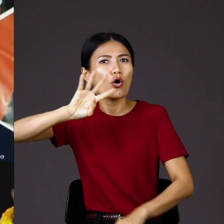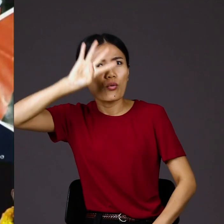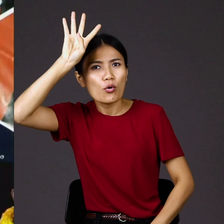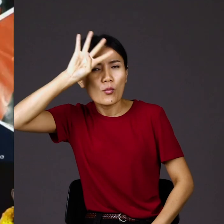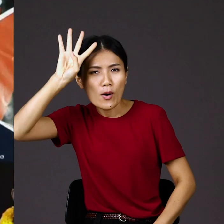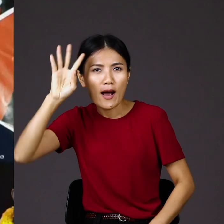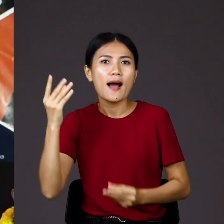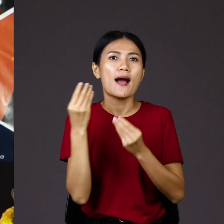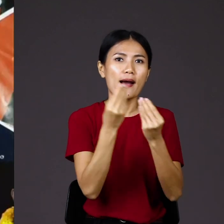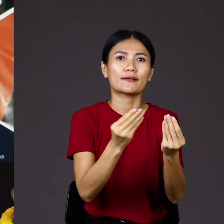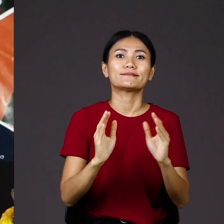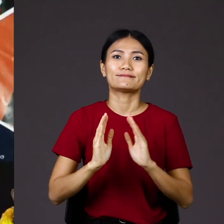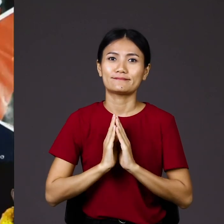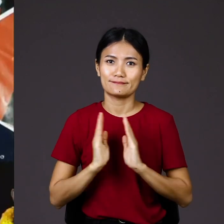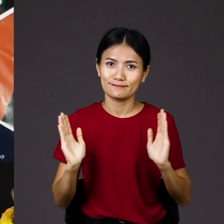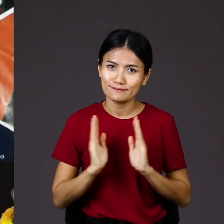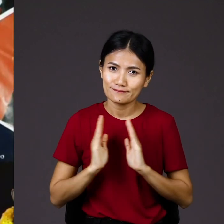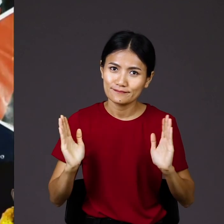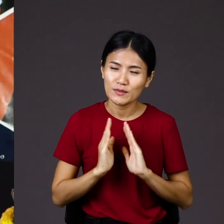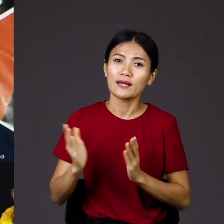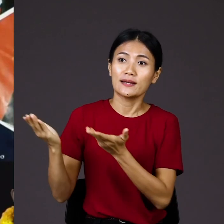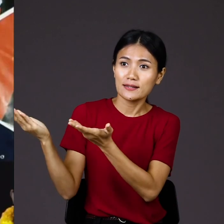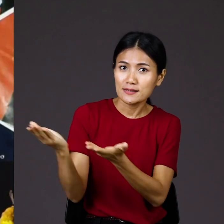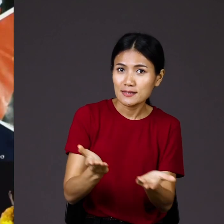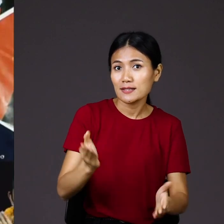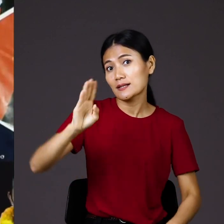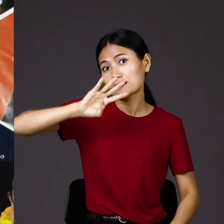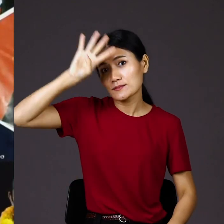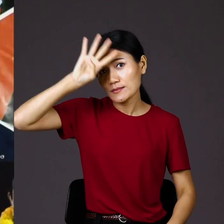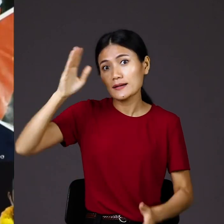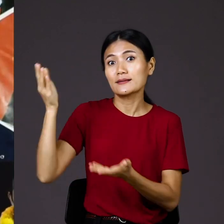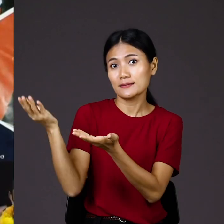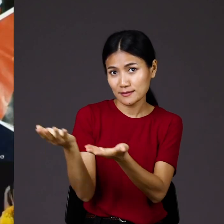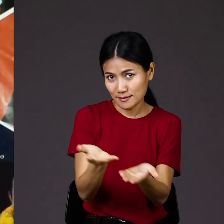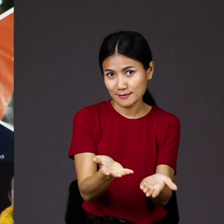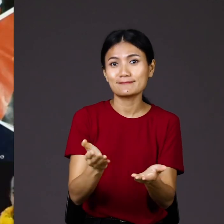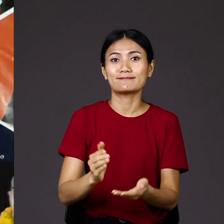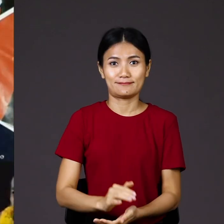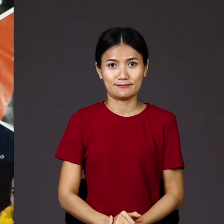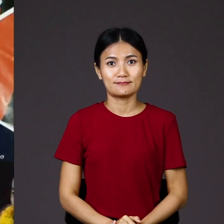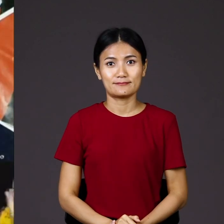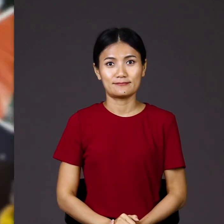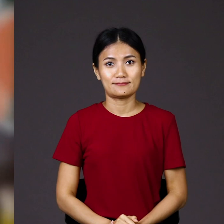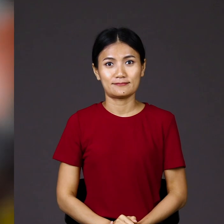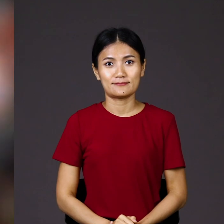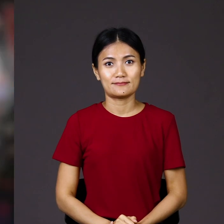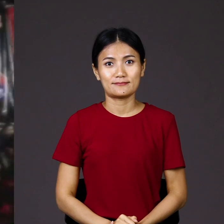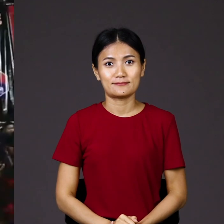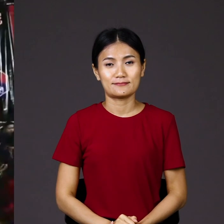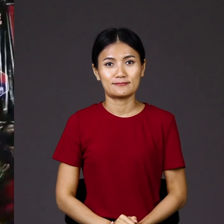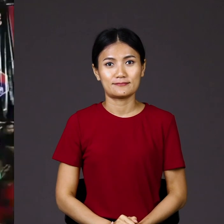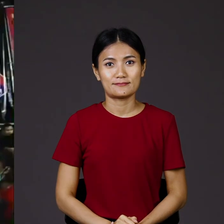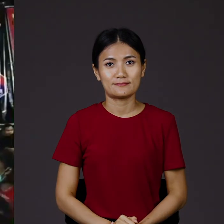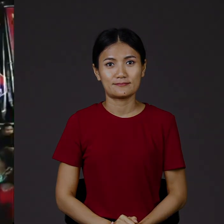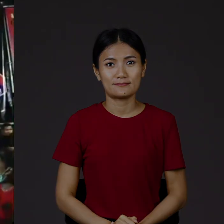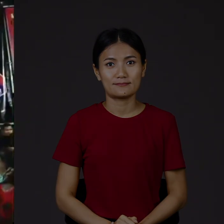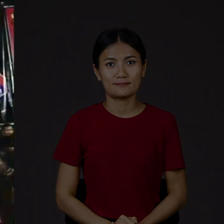มองของธนาธรจึงรุ่งเรืองกิจครับขอบพระคุณครับขอเชิญธนาธรจึงรุ่งเรืองกิจครับ